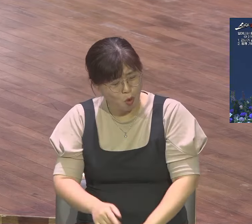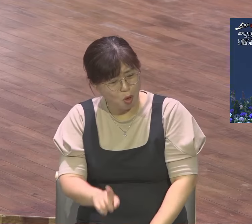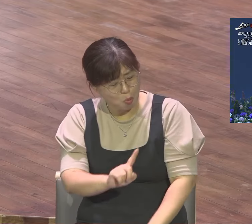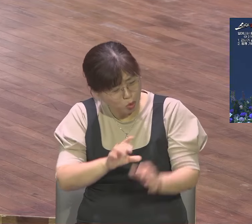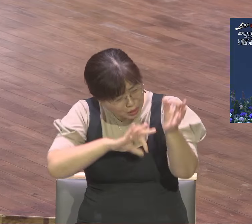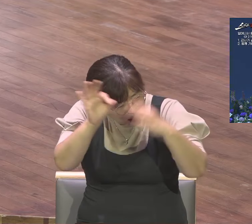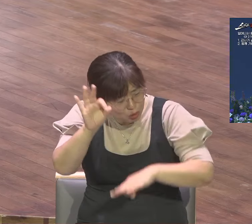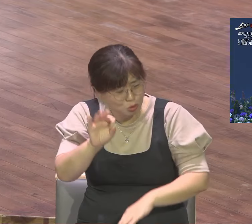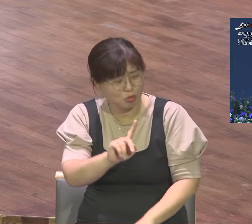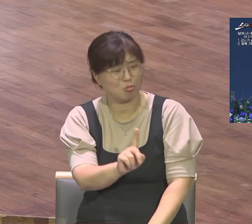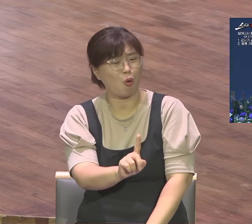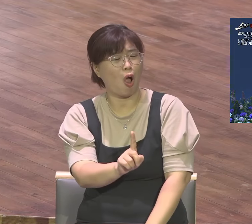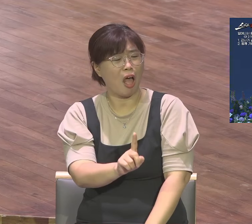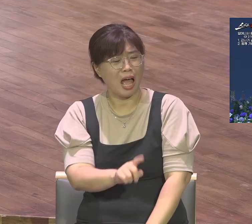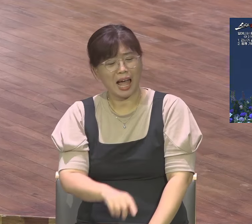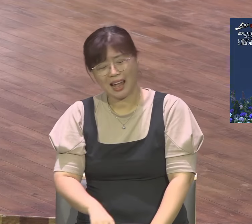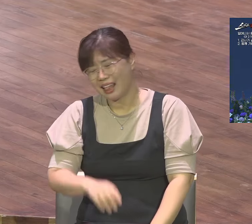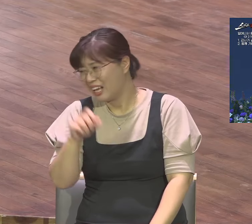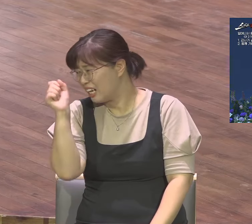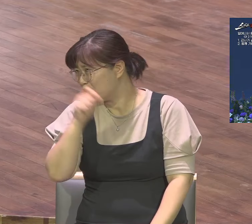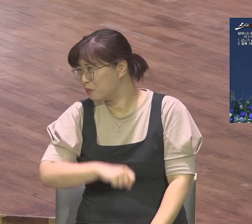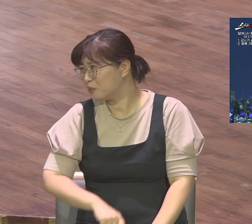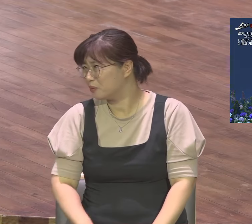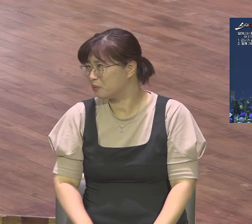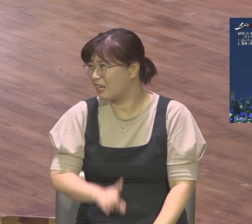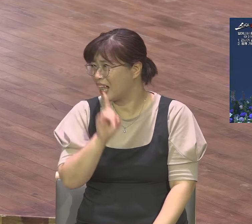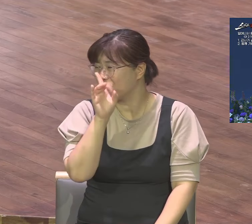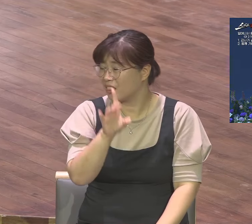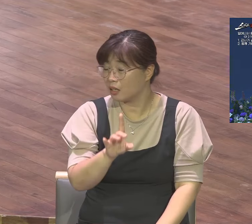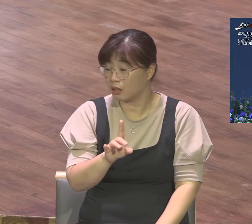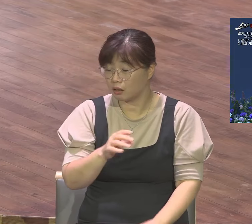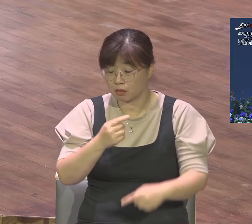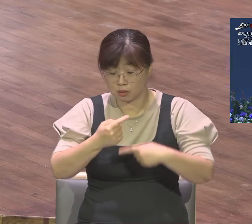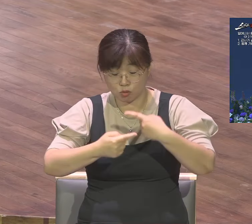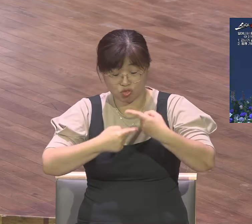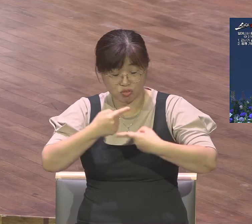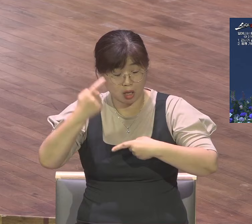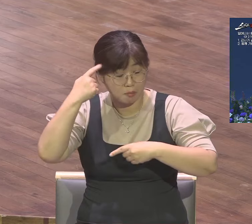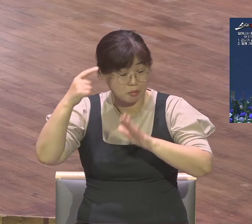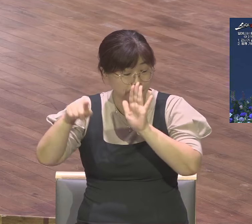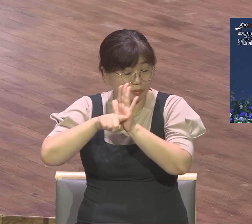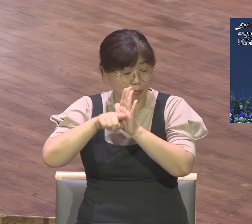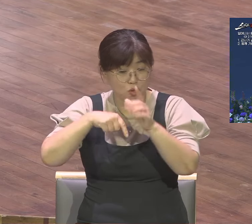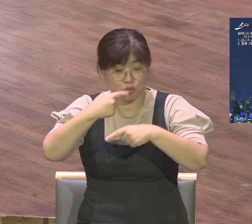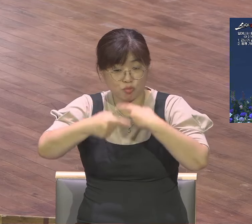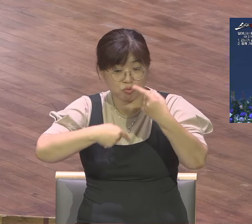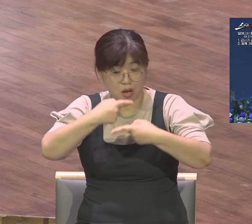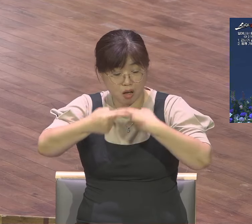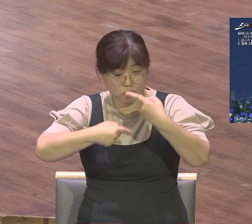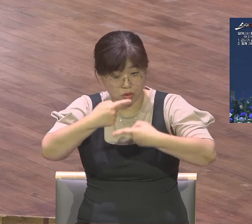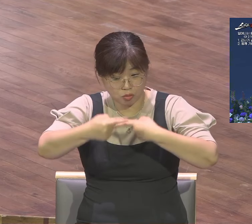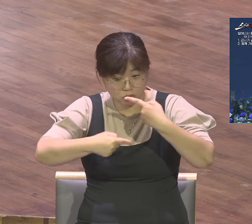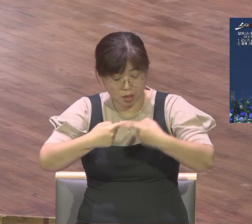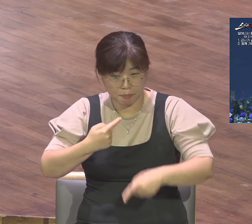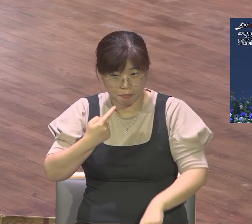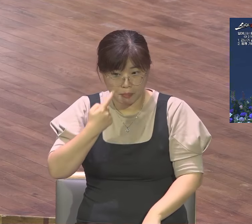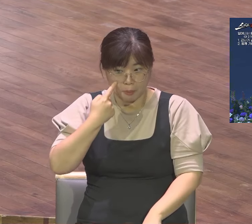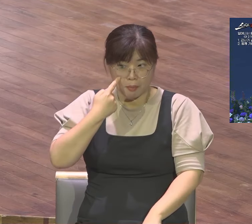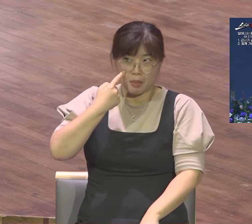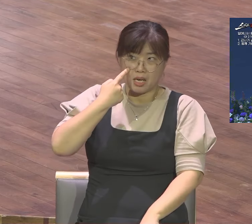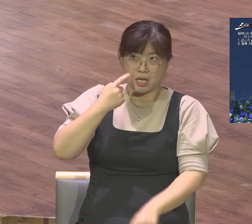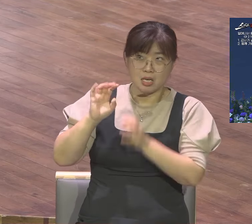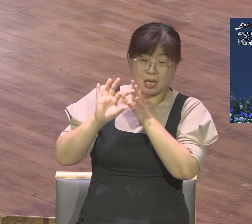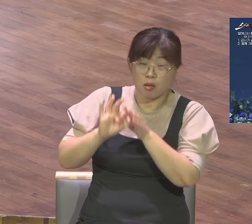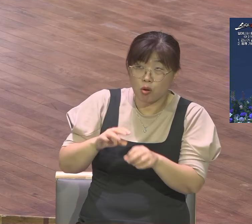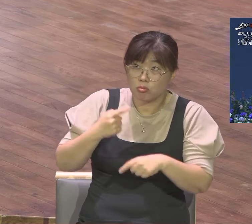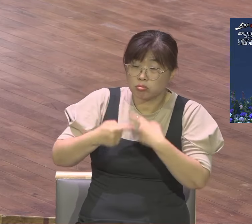득될 거 없어요. 뭐 득될 게, 부정적으로 말을 해버리면 그 부정적인 게 뭐 득될 게 있어요. 득될 거 하나도